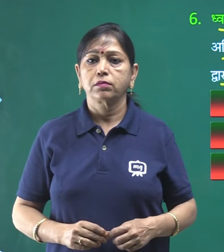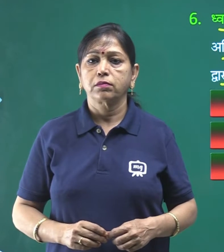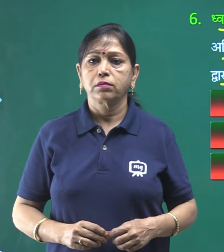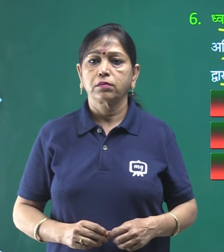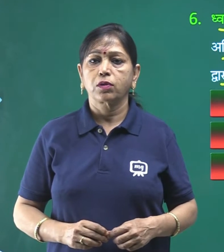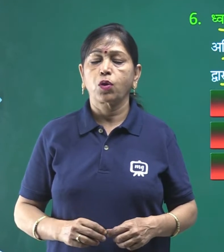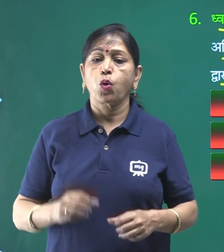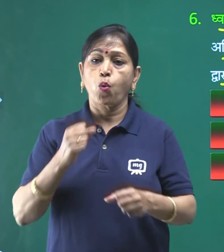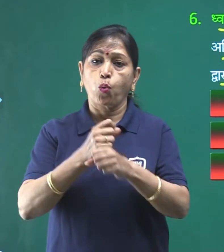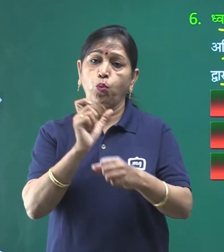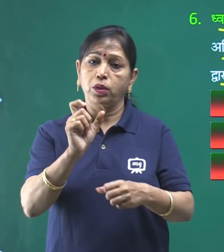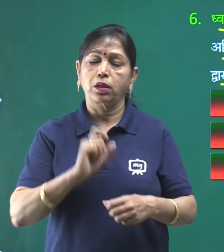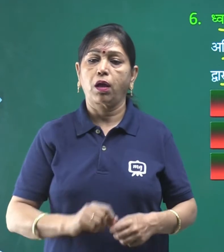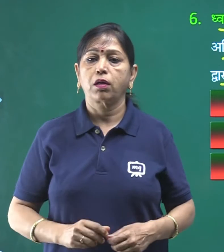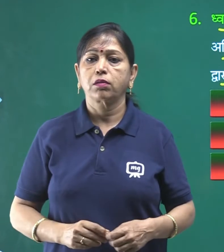गुणता।